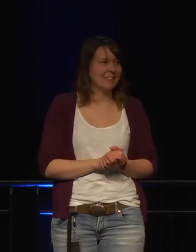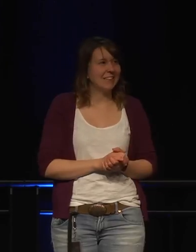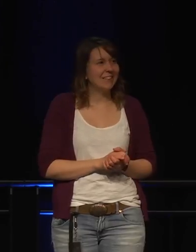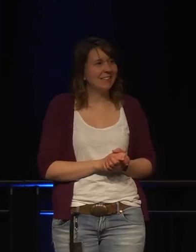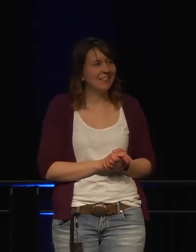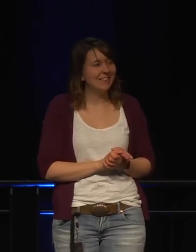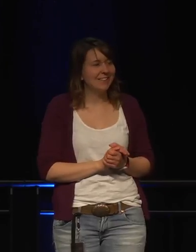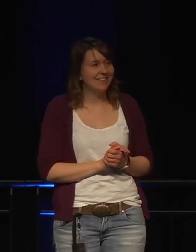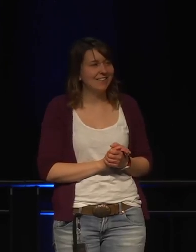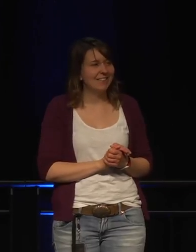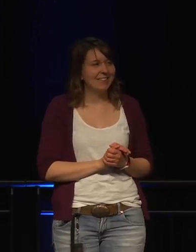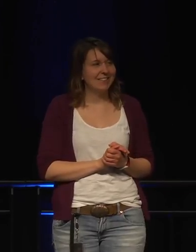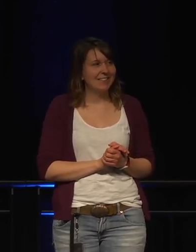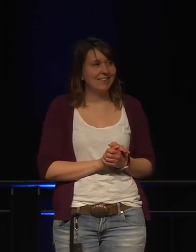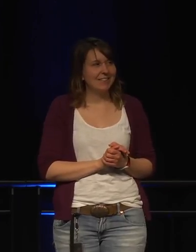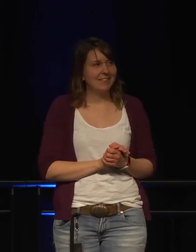Risas.